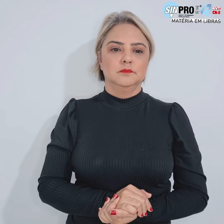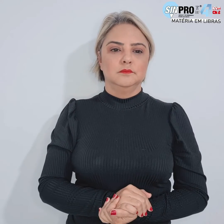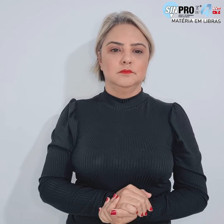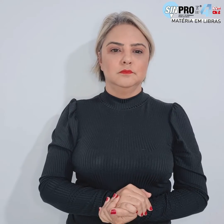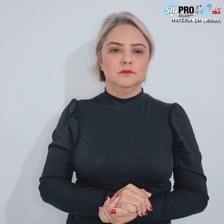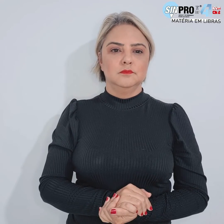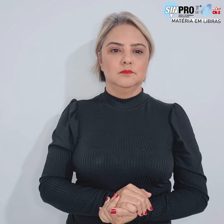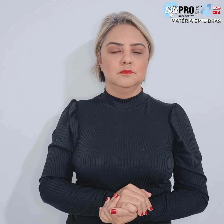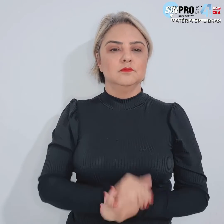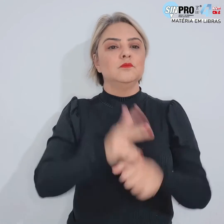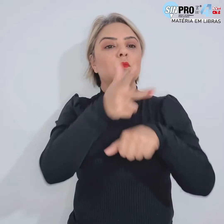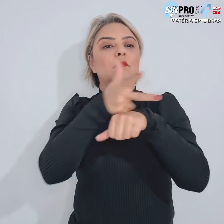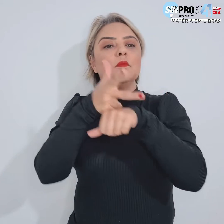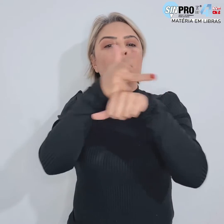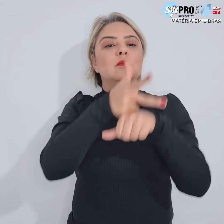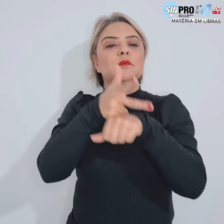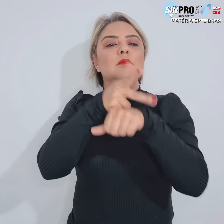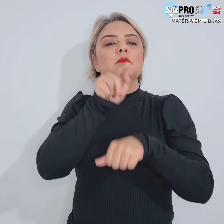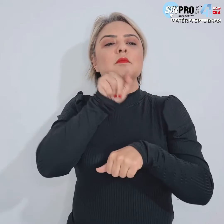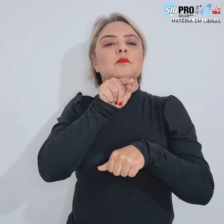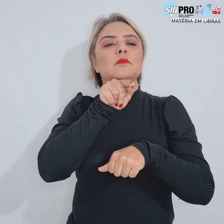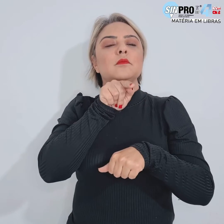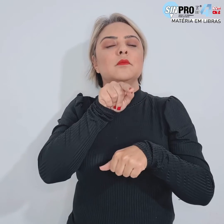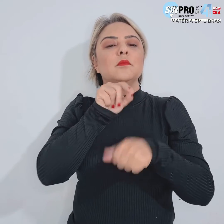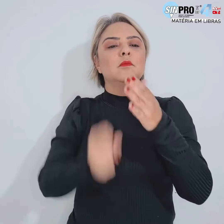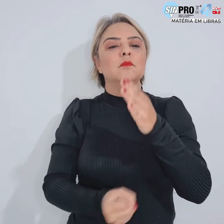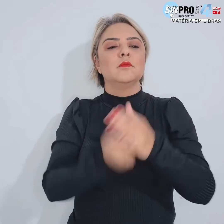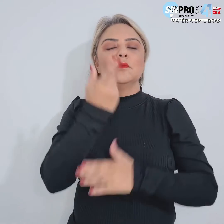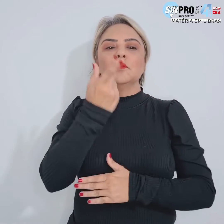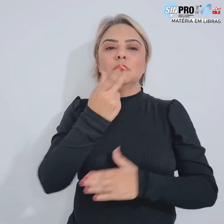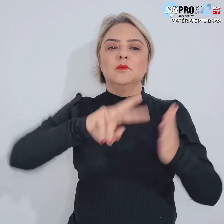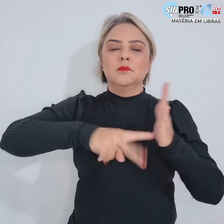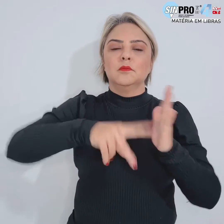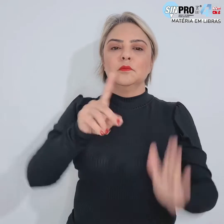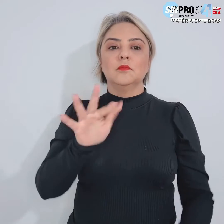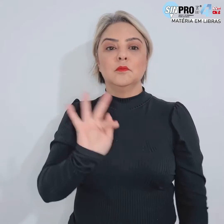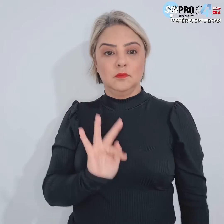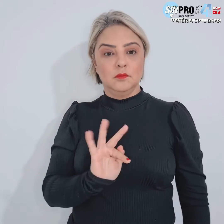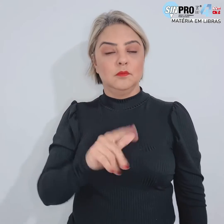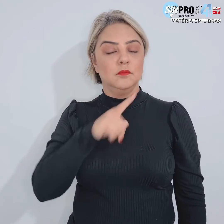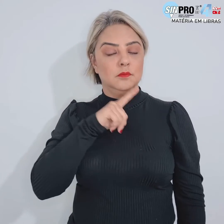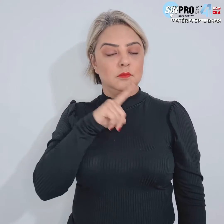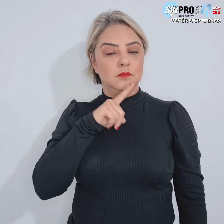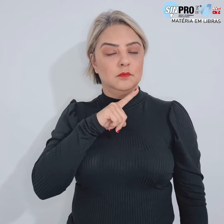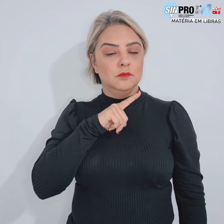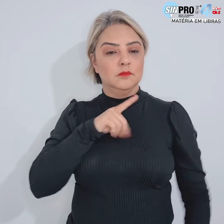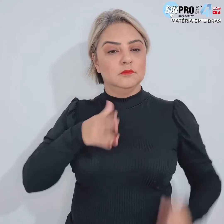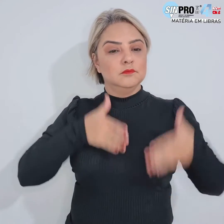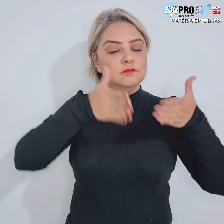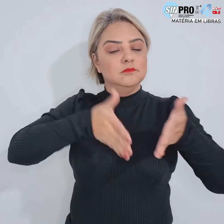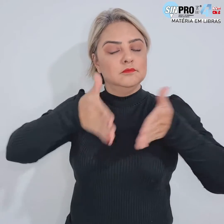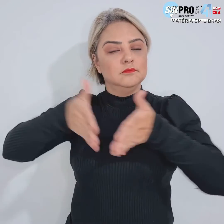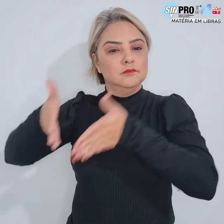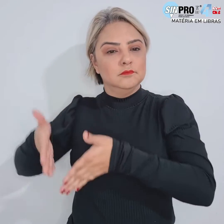O vídeo é uma produção do Simpro-DF e conta com a participação de